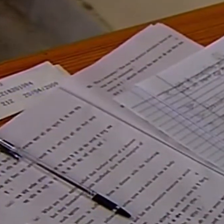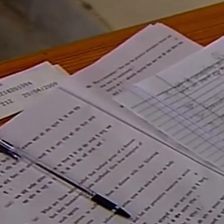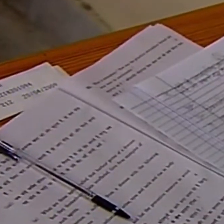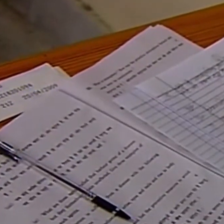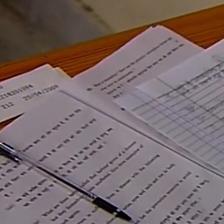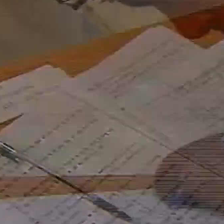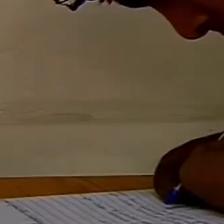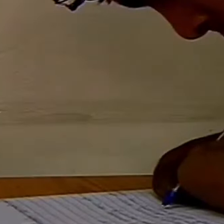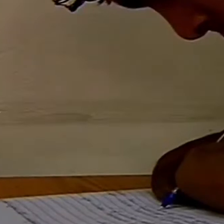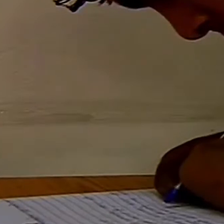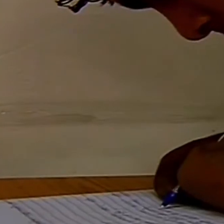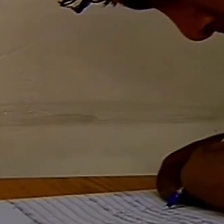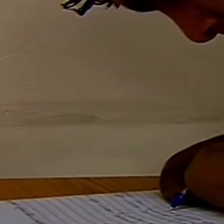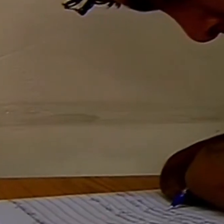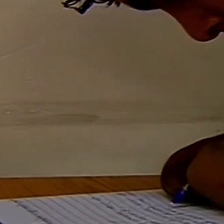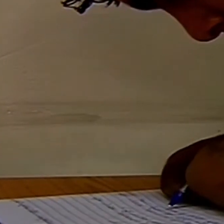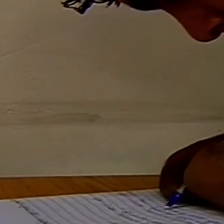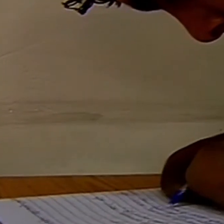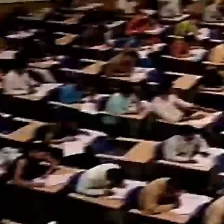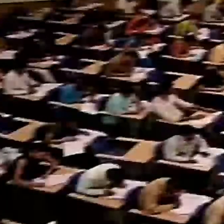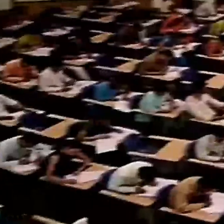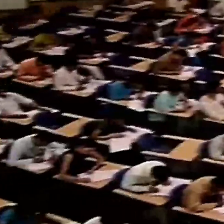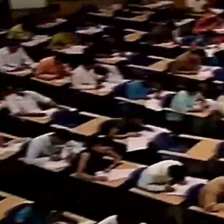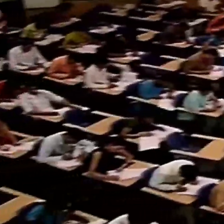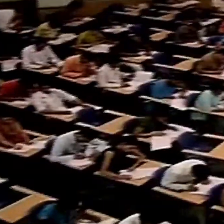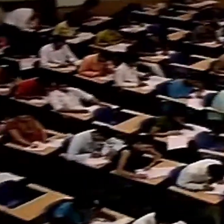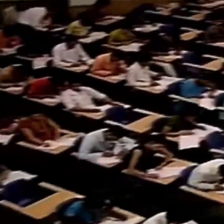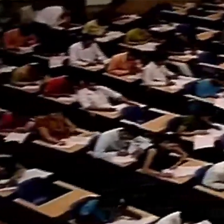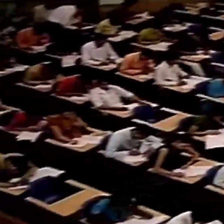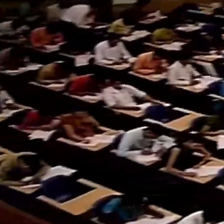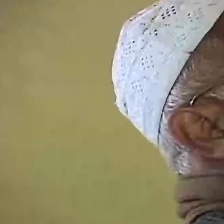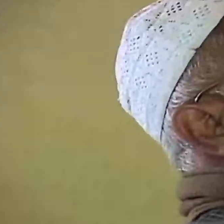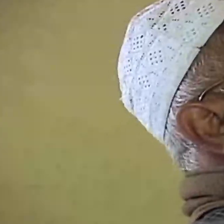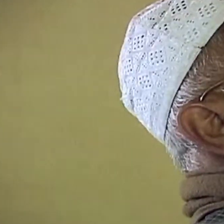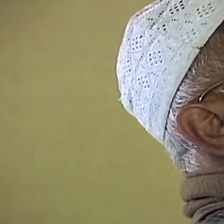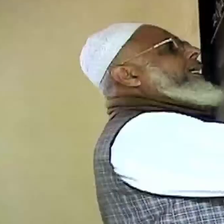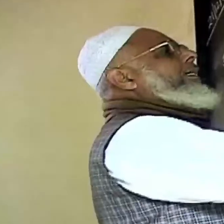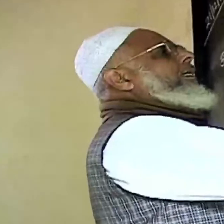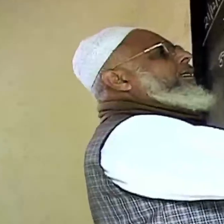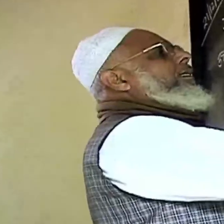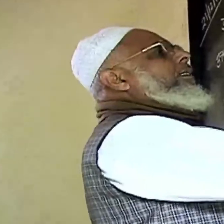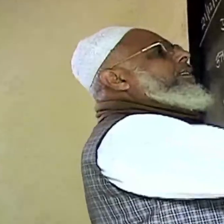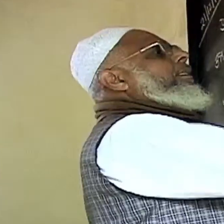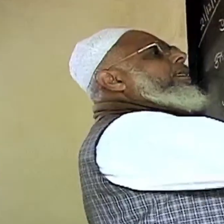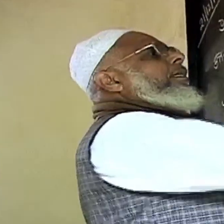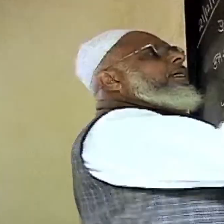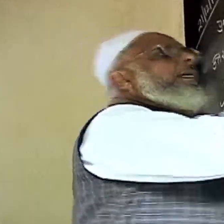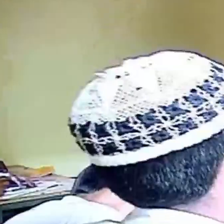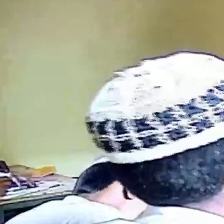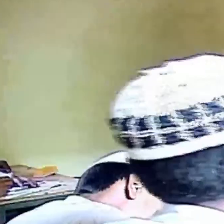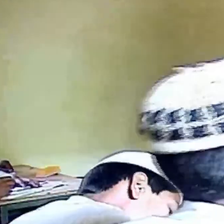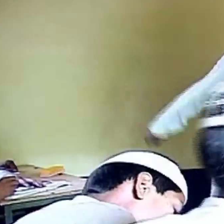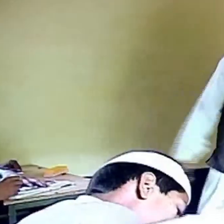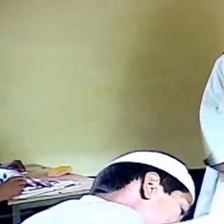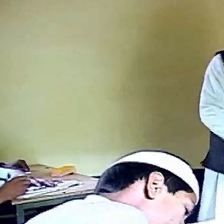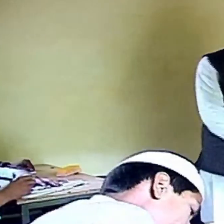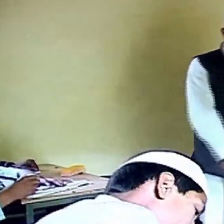शिक्षा परीक्षा का अवसर एक बार ही क्यों मिलता फिर